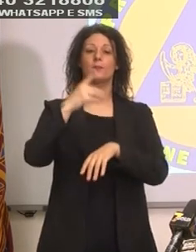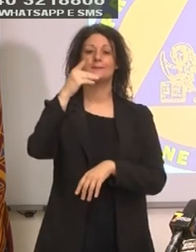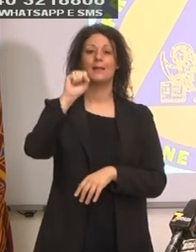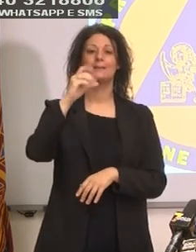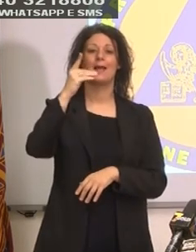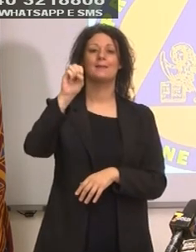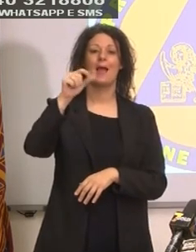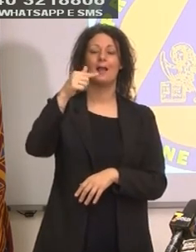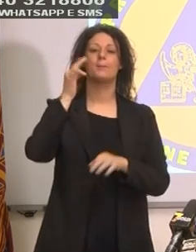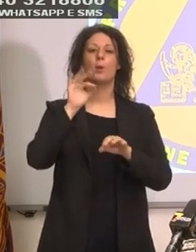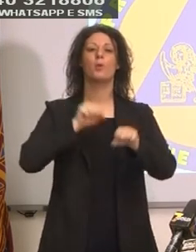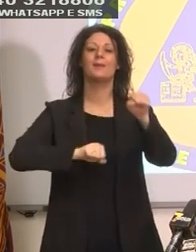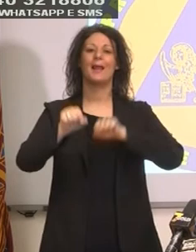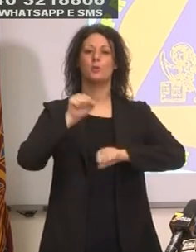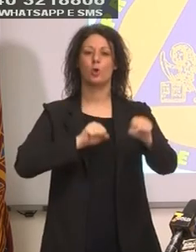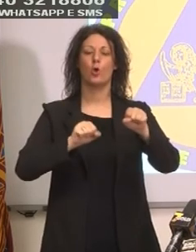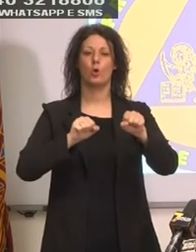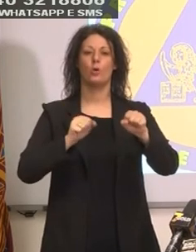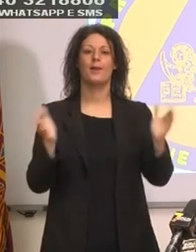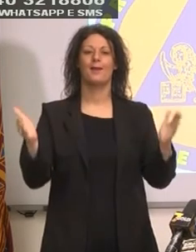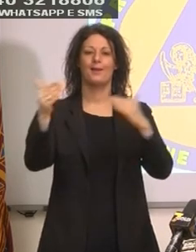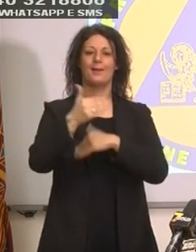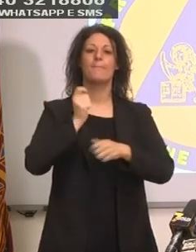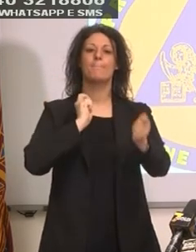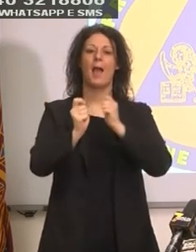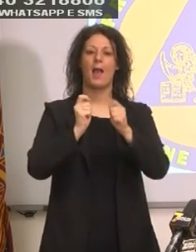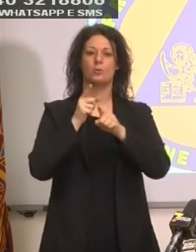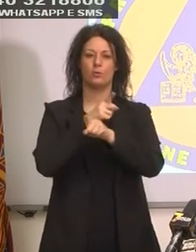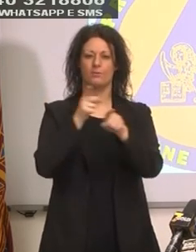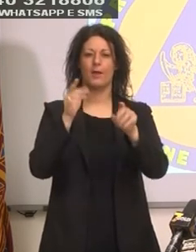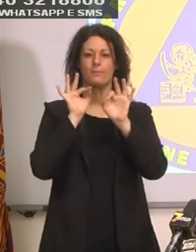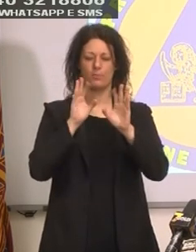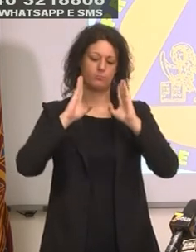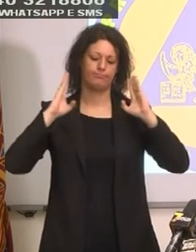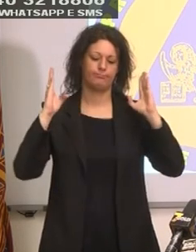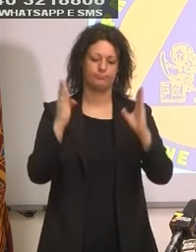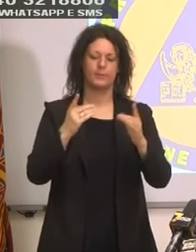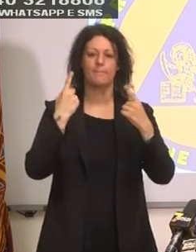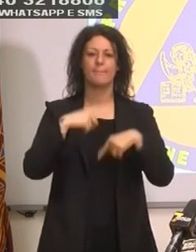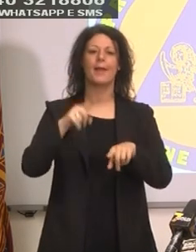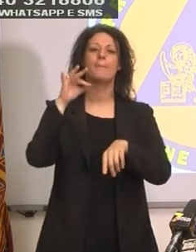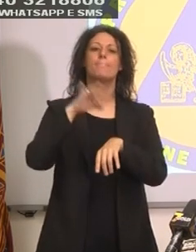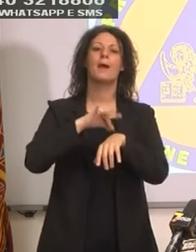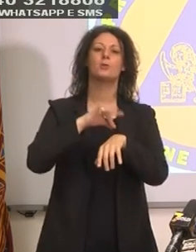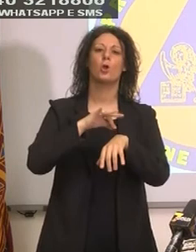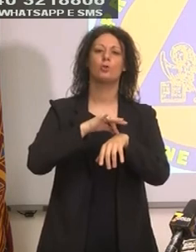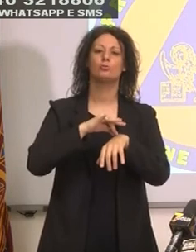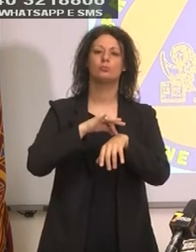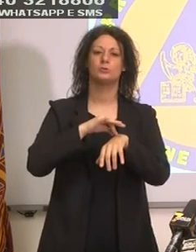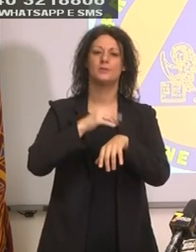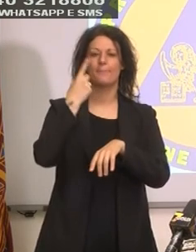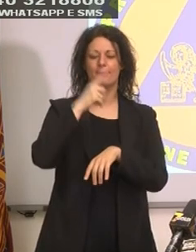nuovo direttore, e lei è un'espertissima di patologie, di gestione dal punto di vista